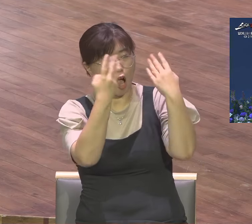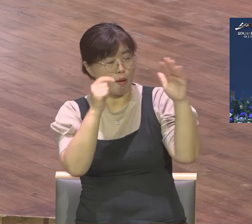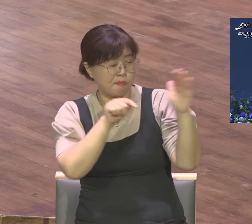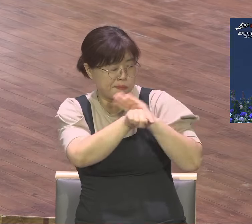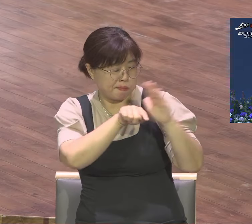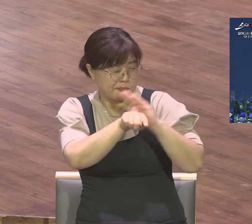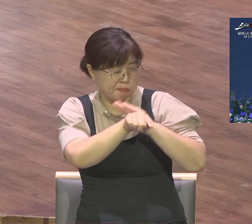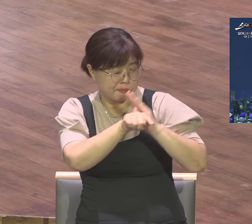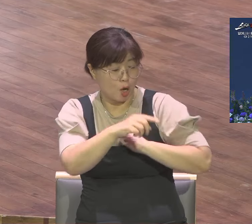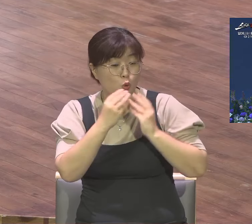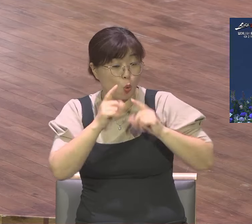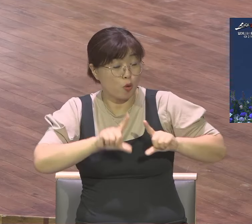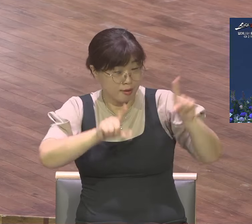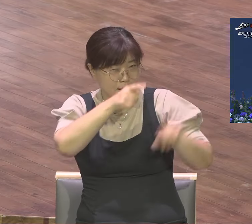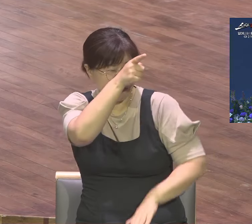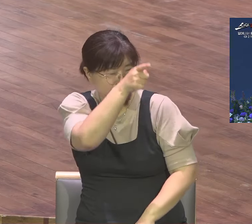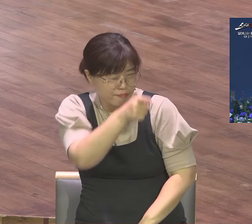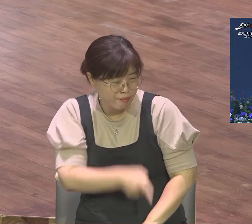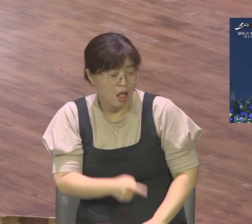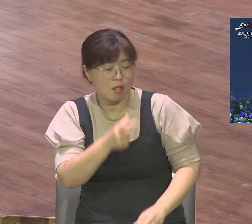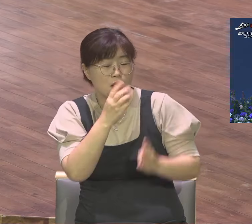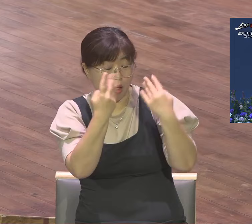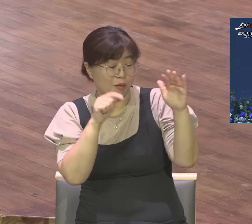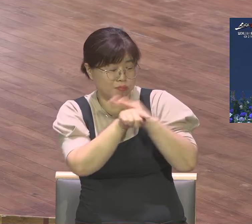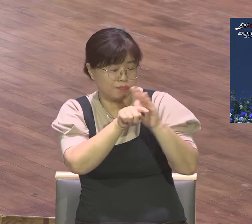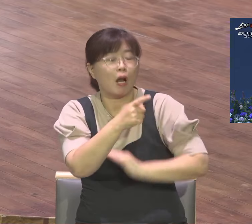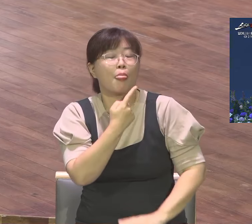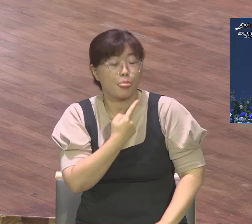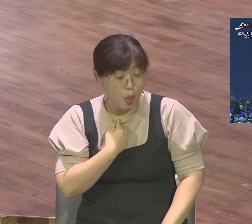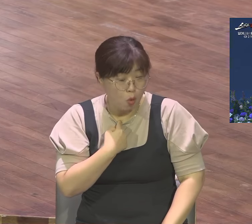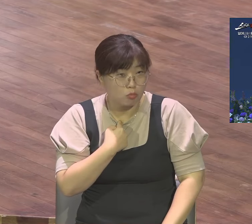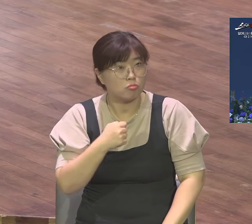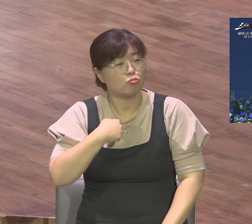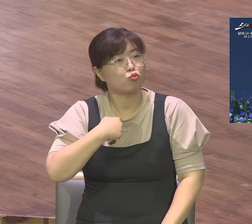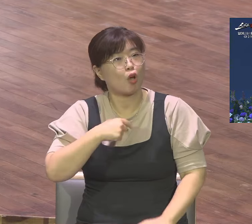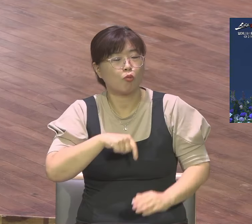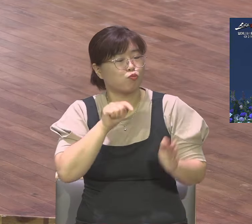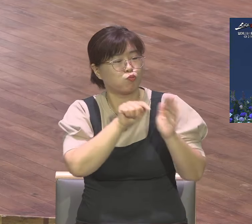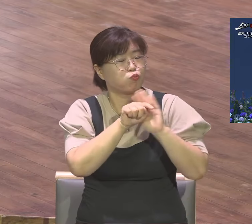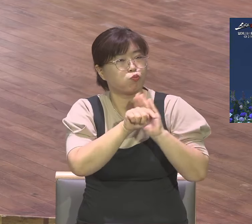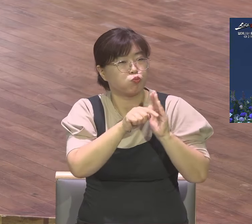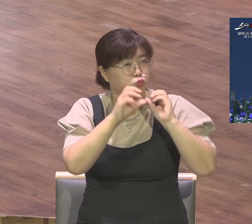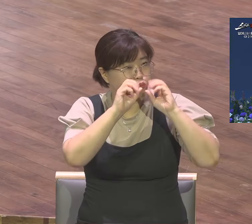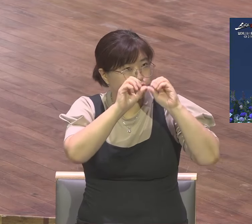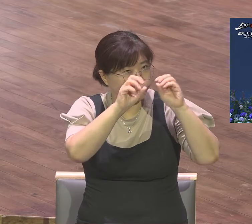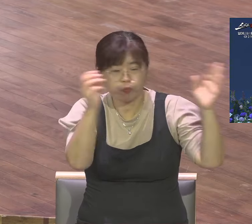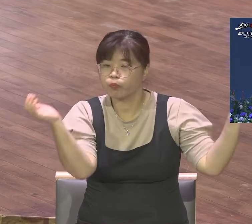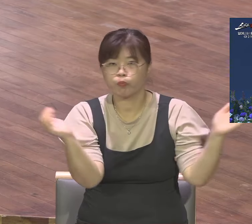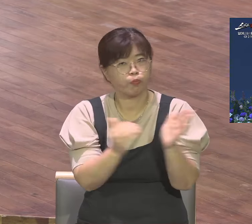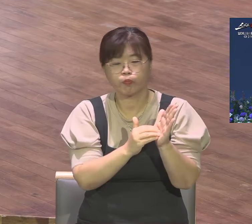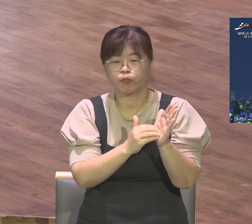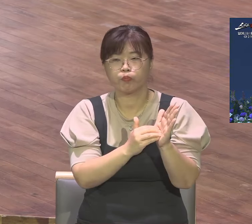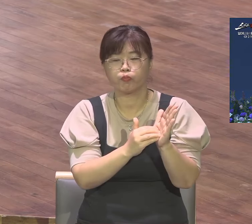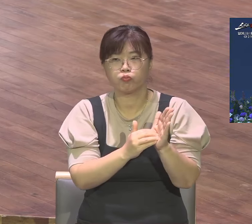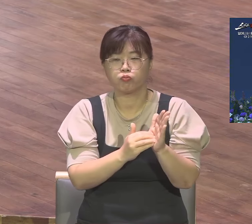영원히 하나님께서 축복하는 그런 삶이 돼야 돼요. 그게 기업, 작품, 유산.